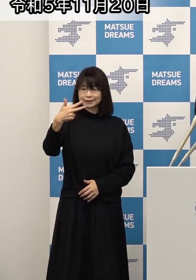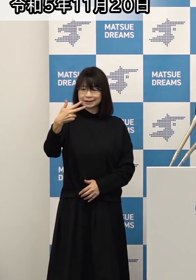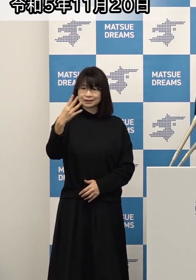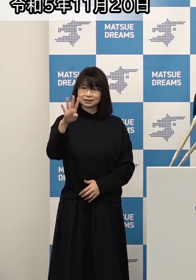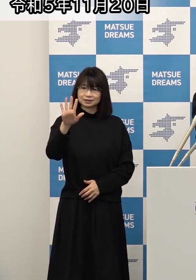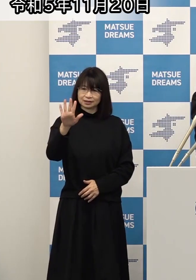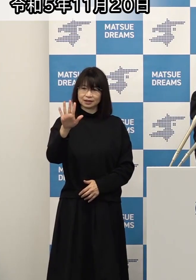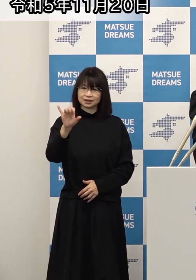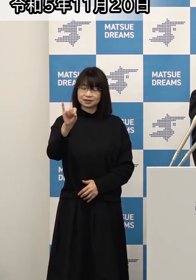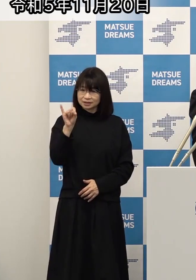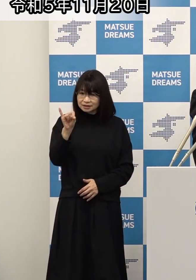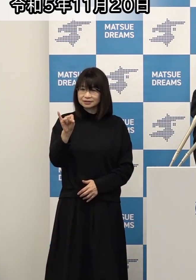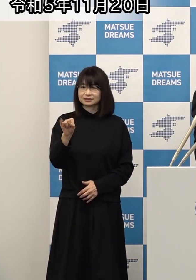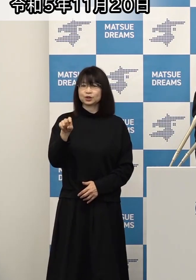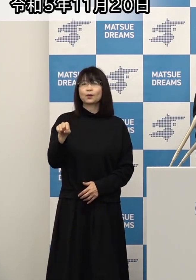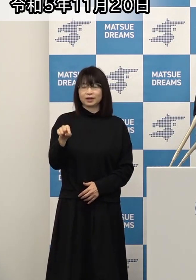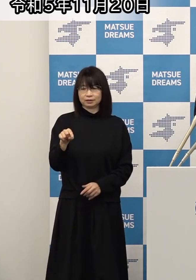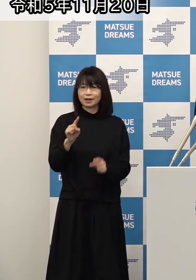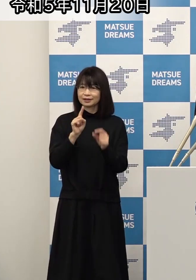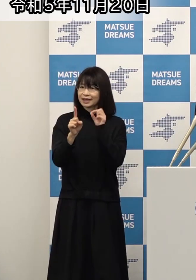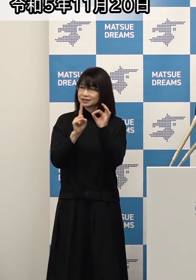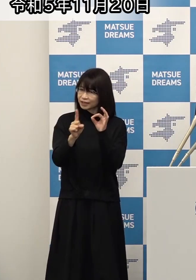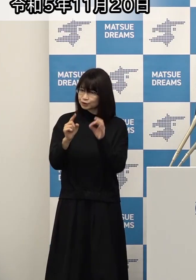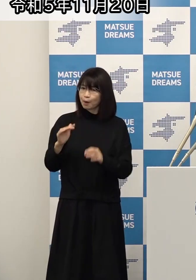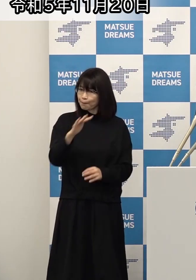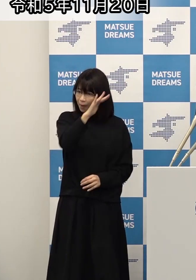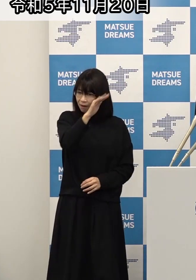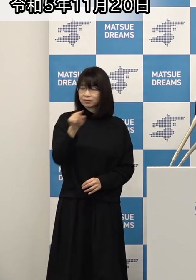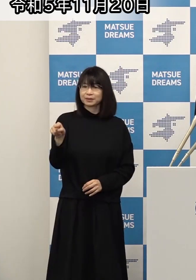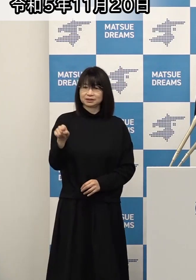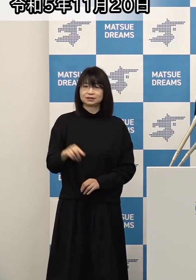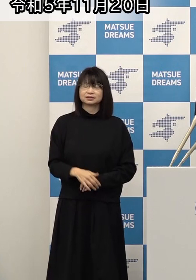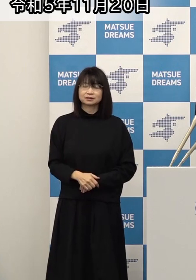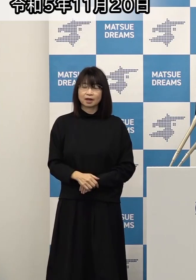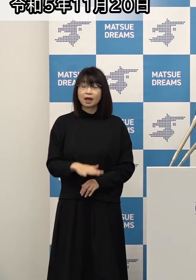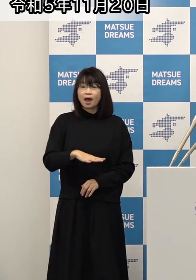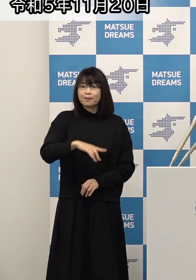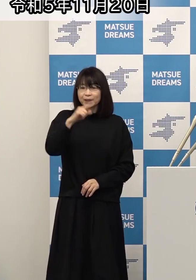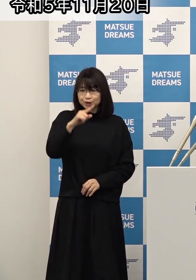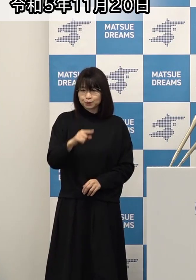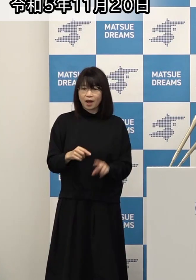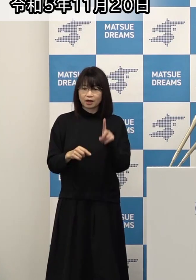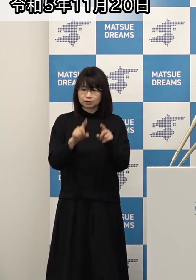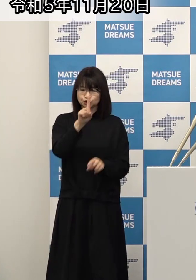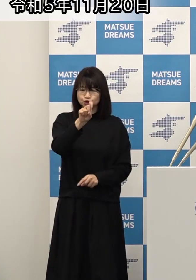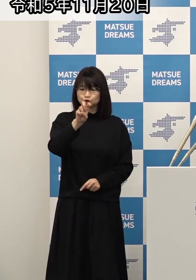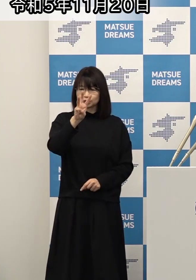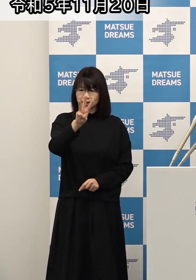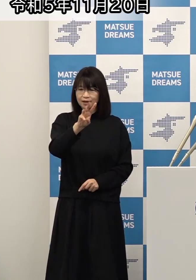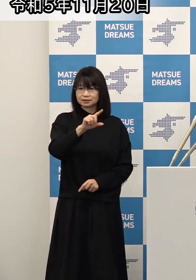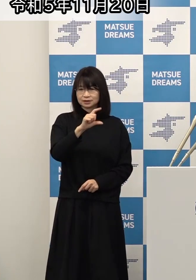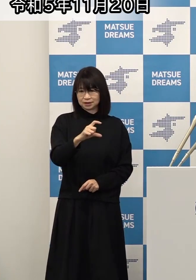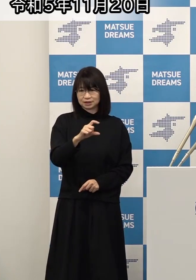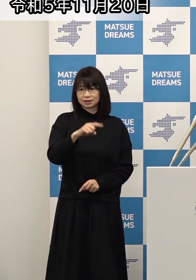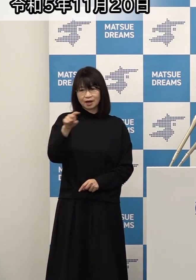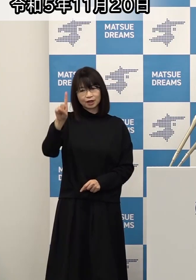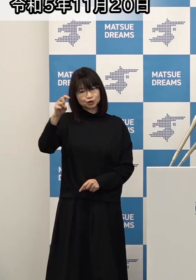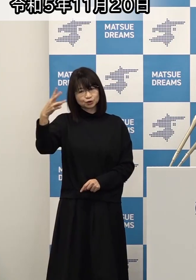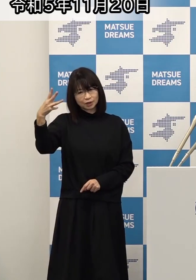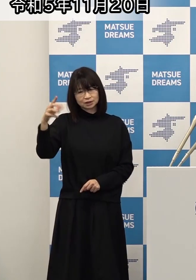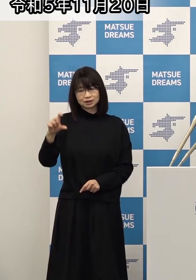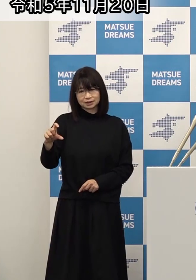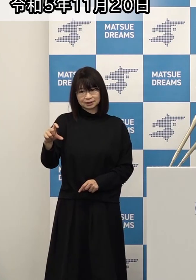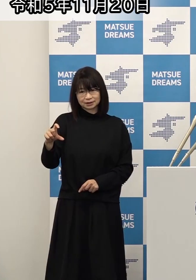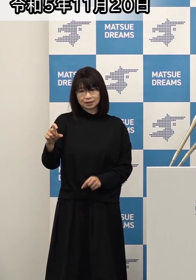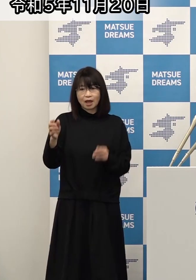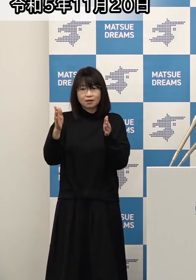ず最初に友好都市提携20周年の記念事業として、13日から18日までですね、松江の週という